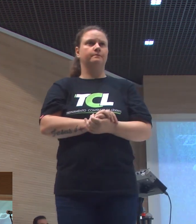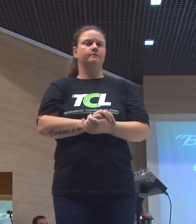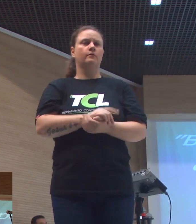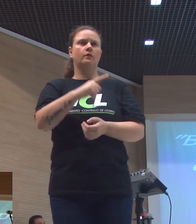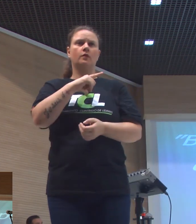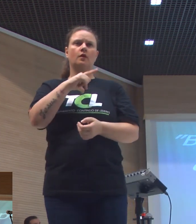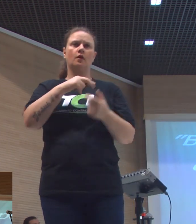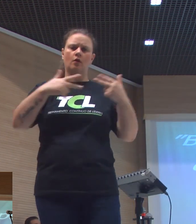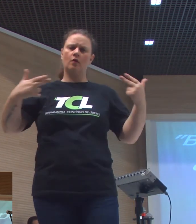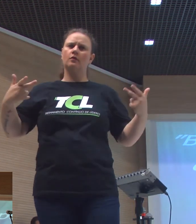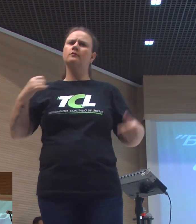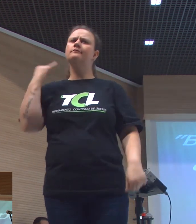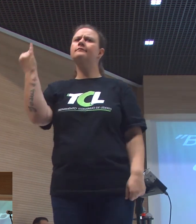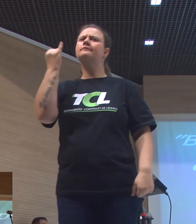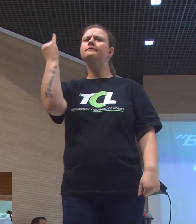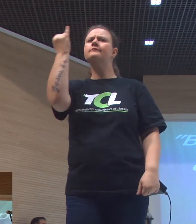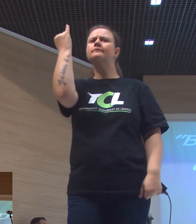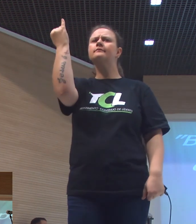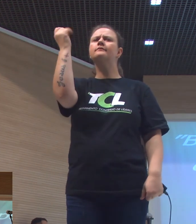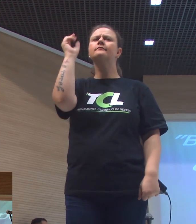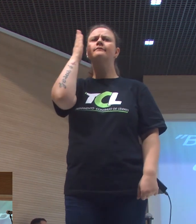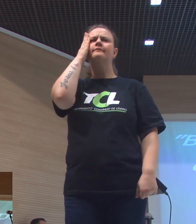Algo que é importante a gente saber,